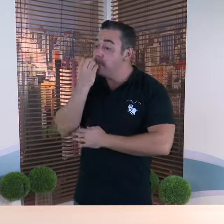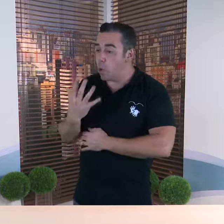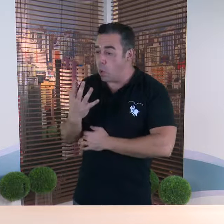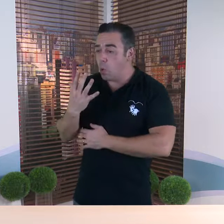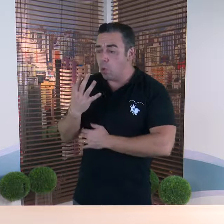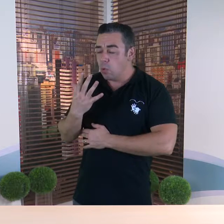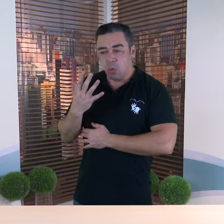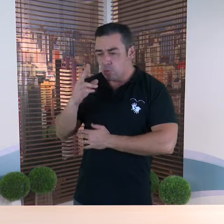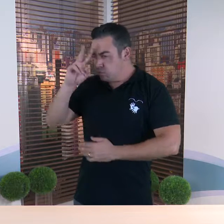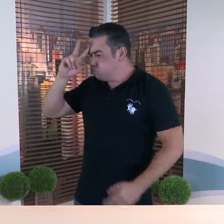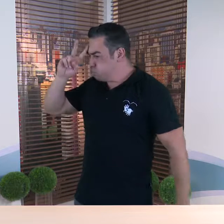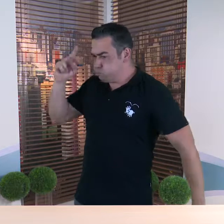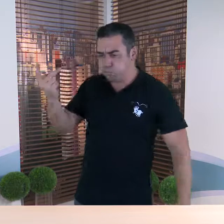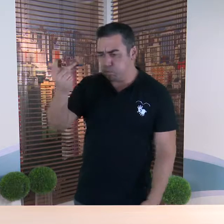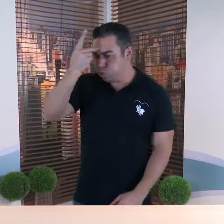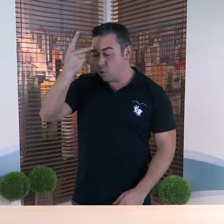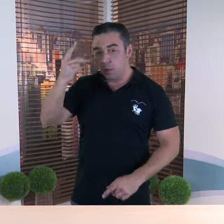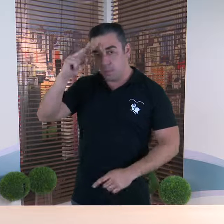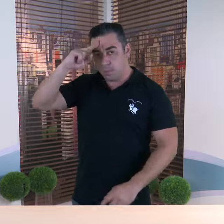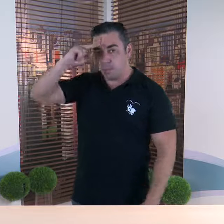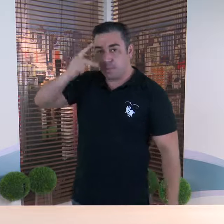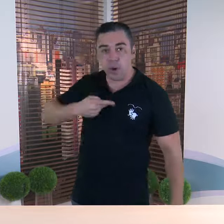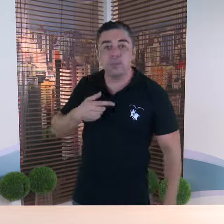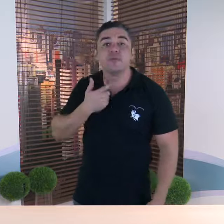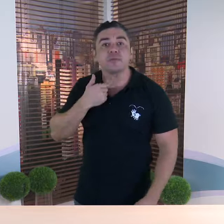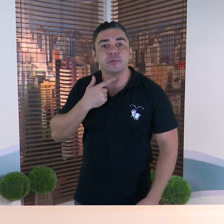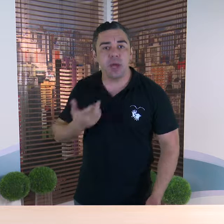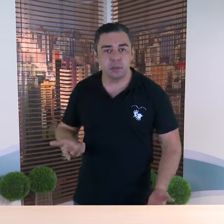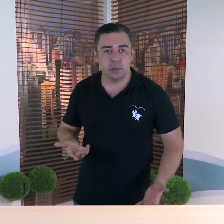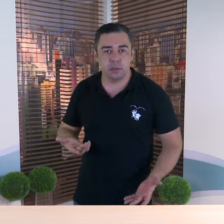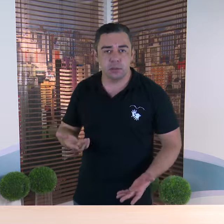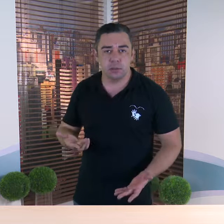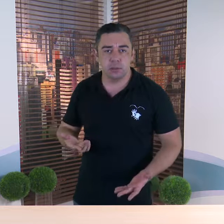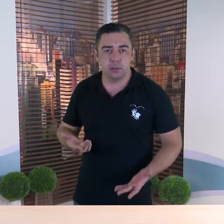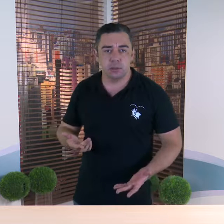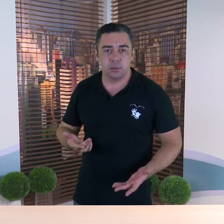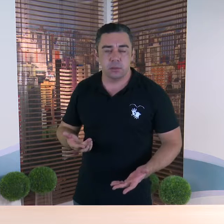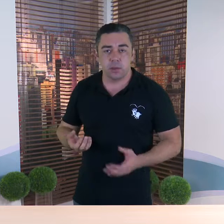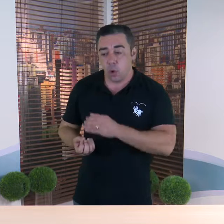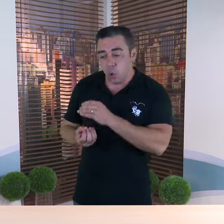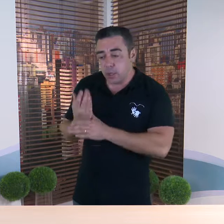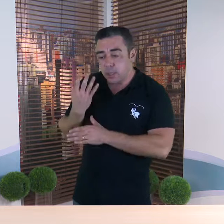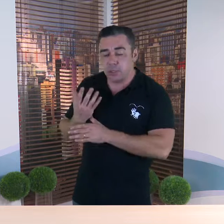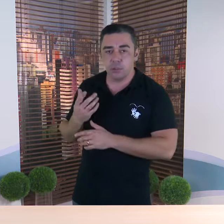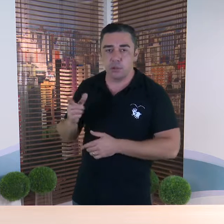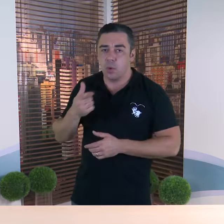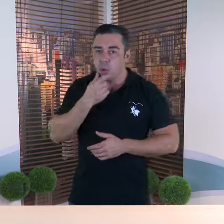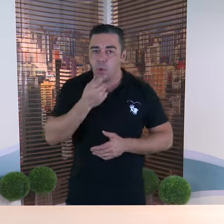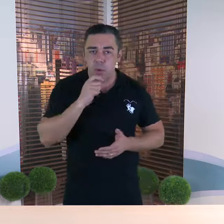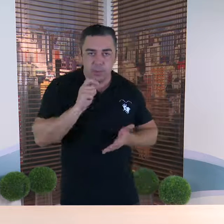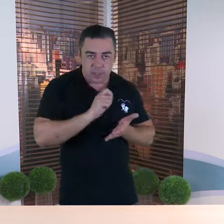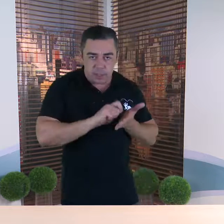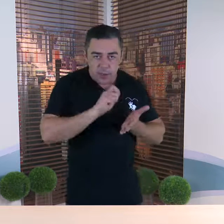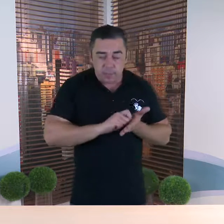criado bom se corrompeu por sua própria vontade. Orígenes